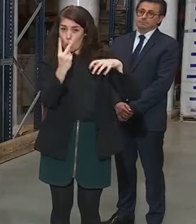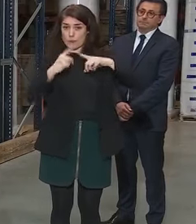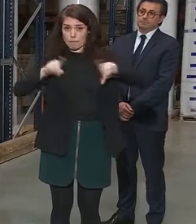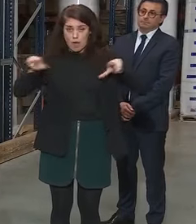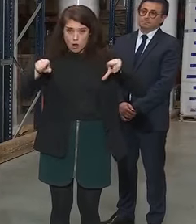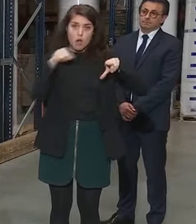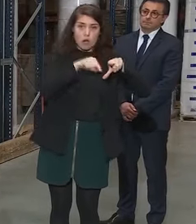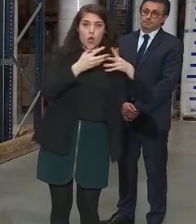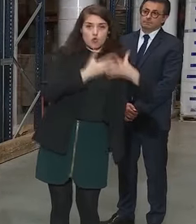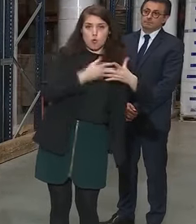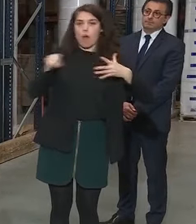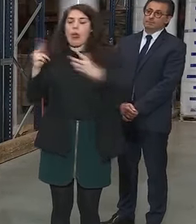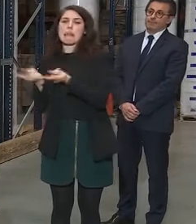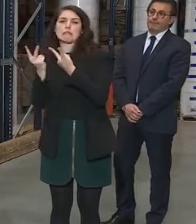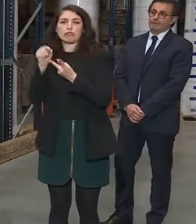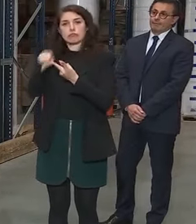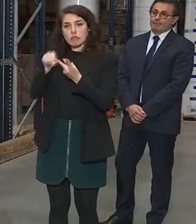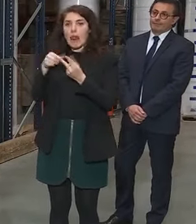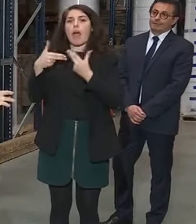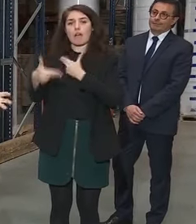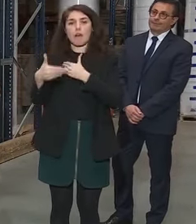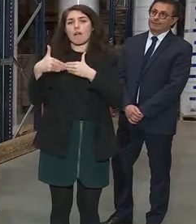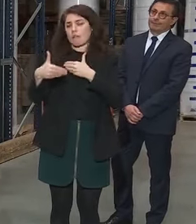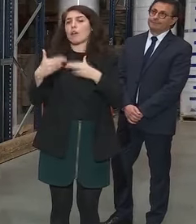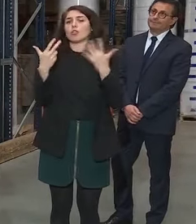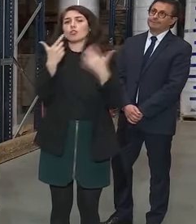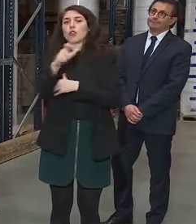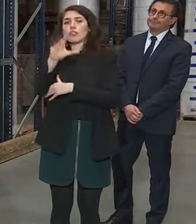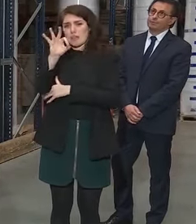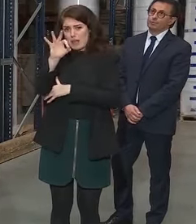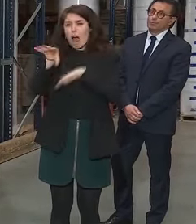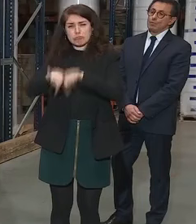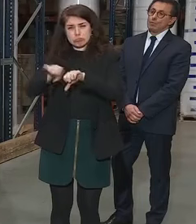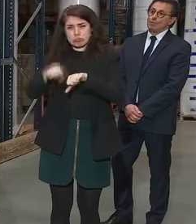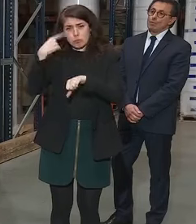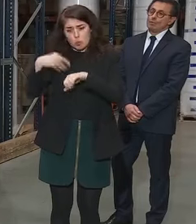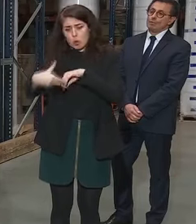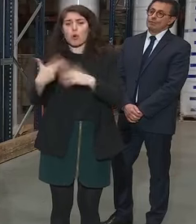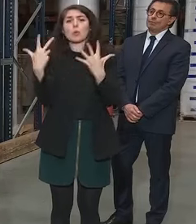jours, environ 250 dans les 8 prochains jours. Puis ce consortium